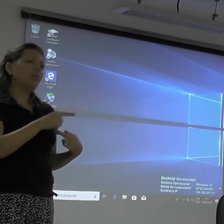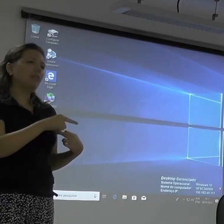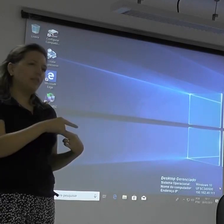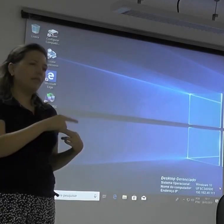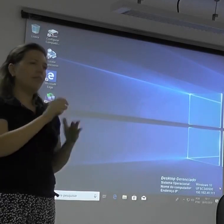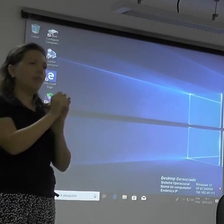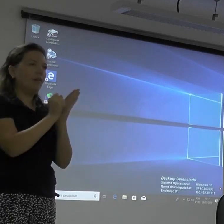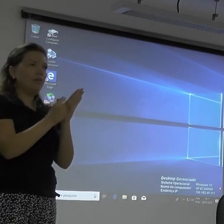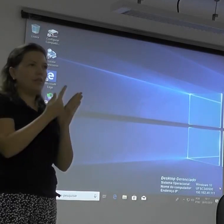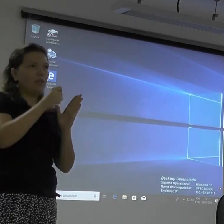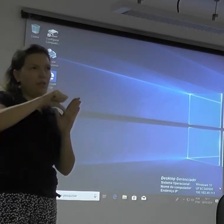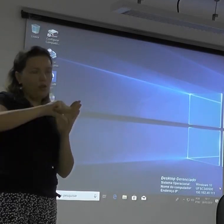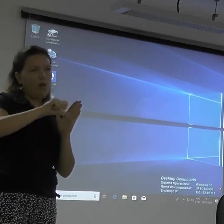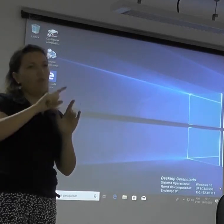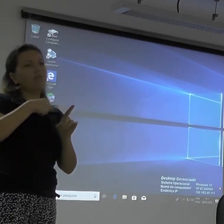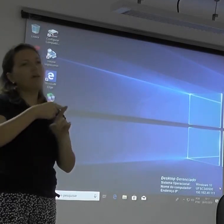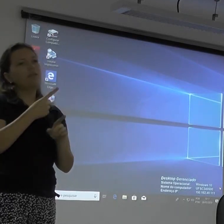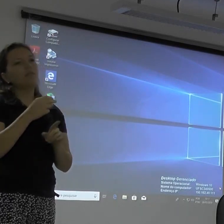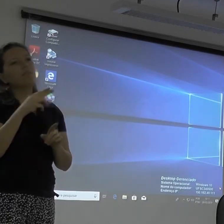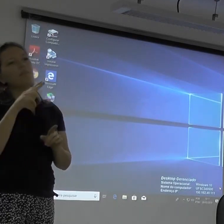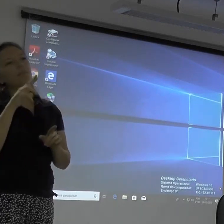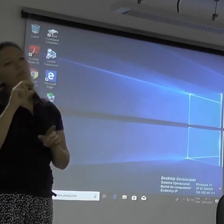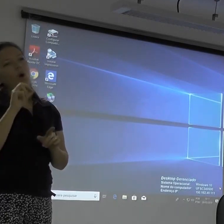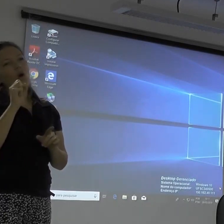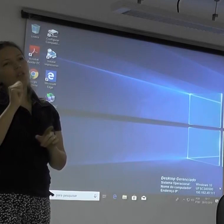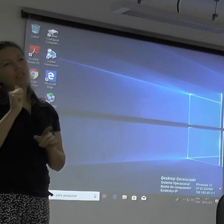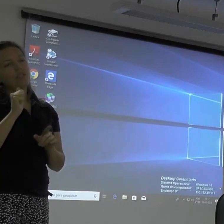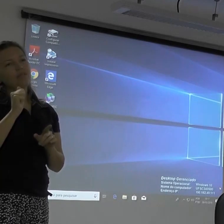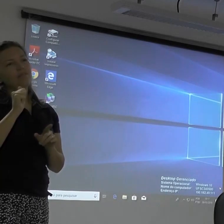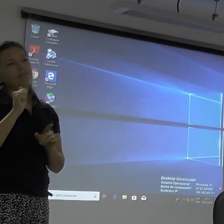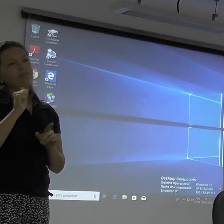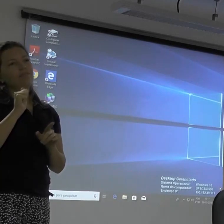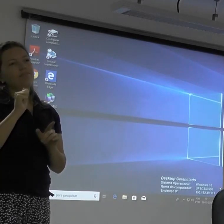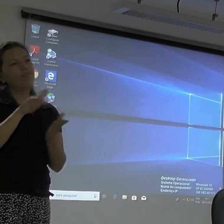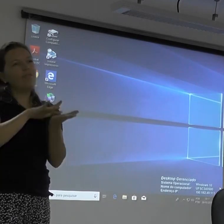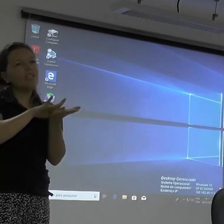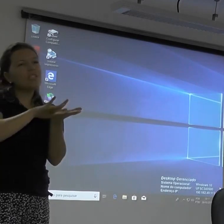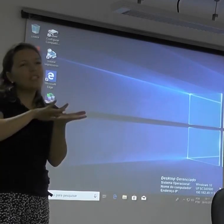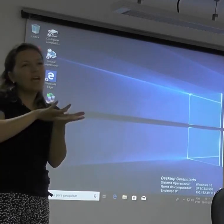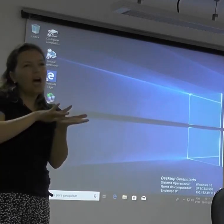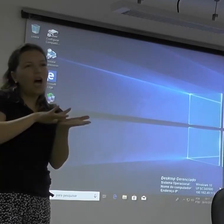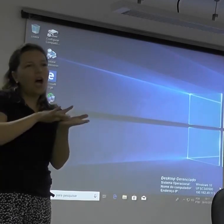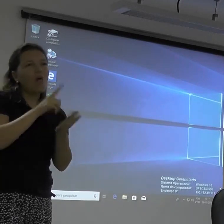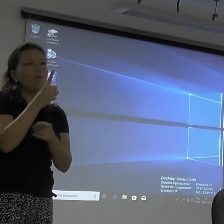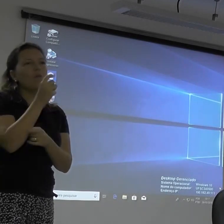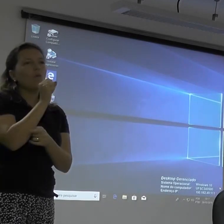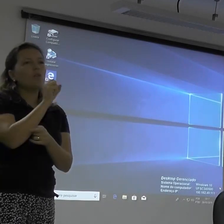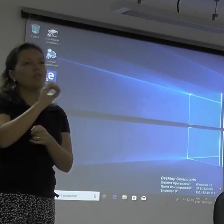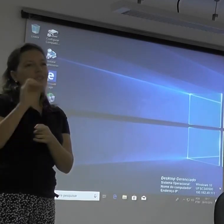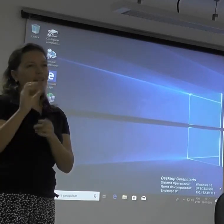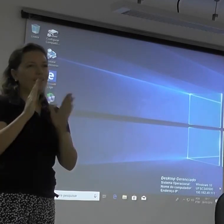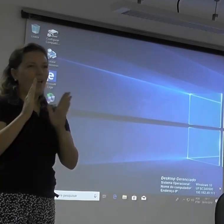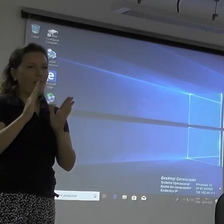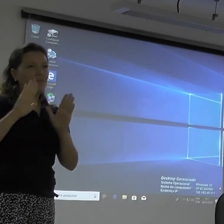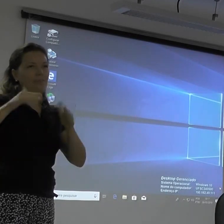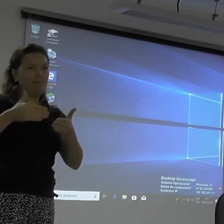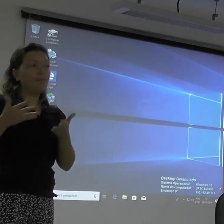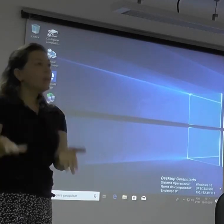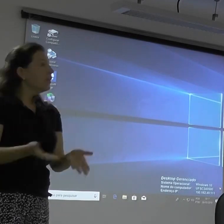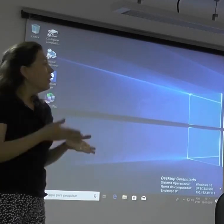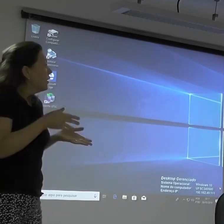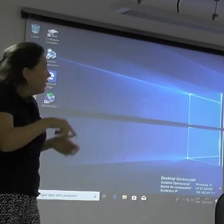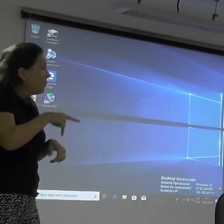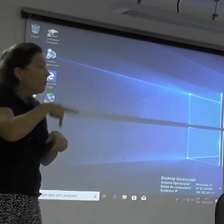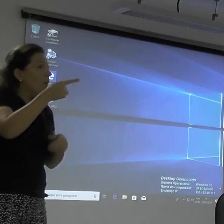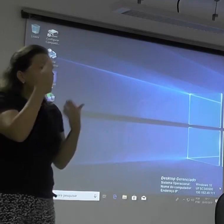800, prosa de ficção oitocentista. Bom, a gente gostaria, em nome da PJET, nós agradecemos muito a presença da